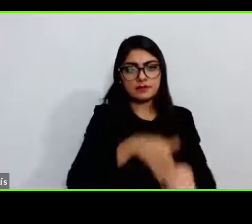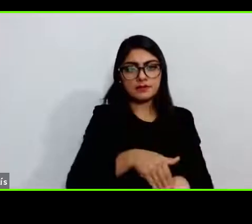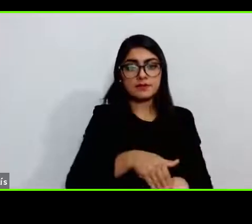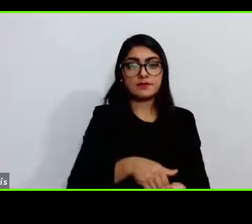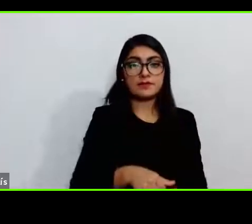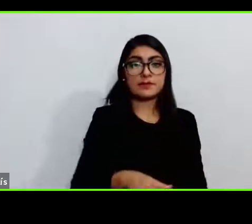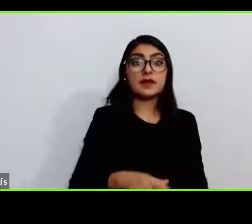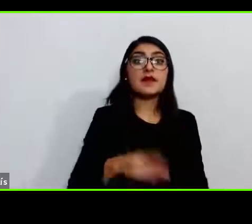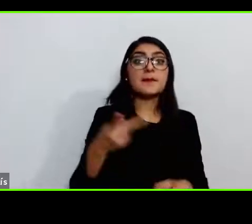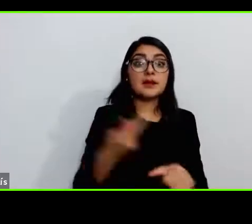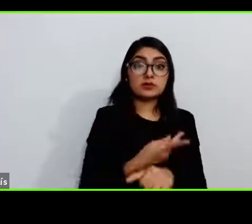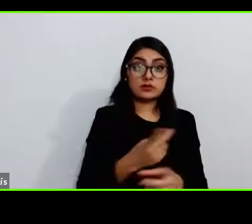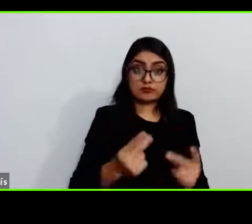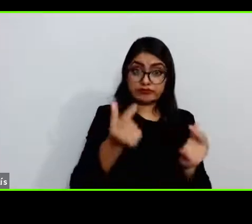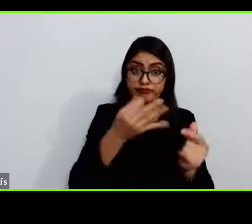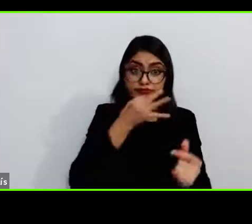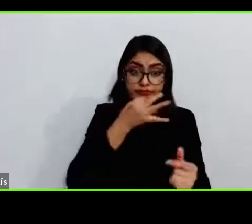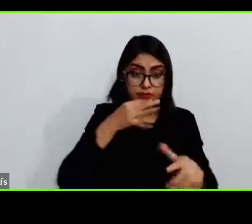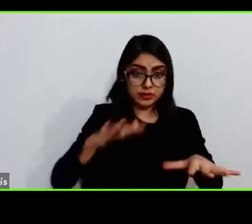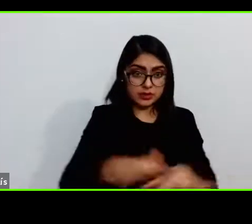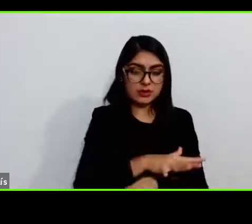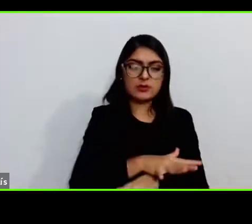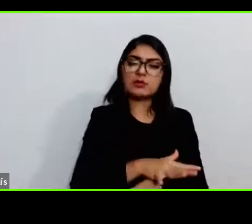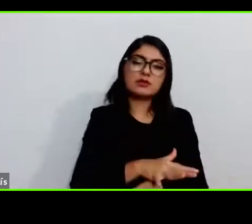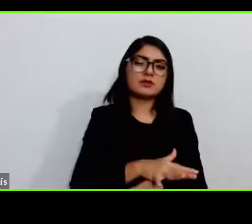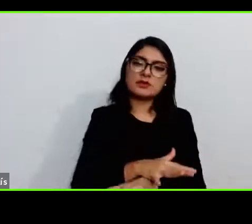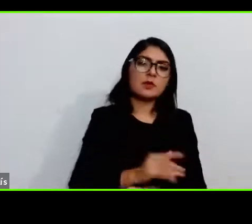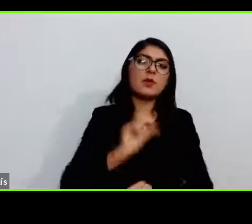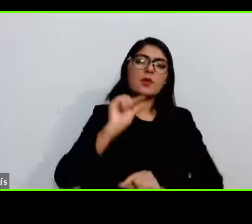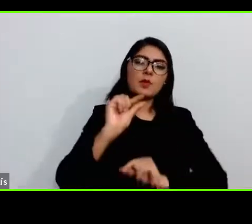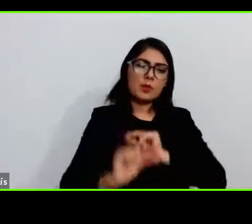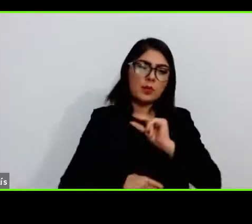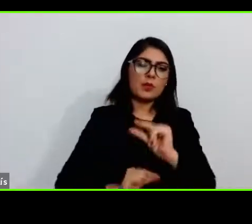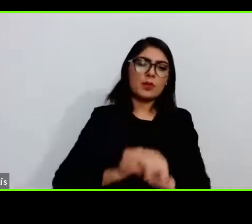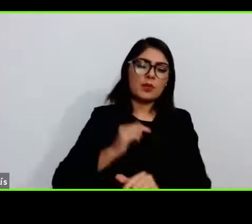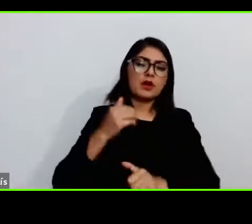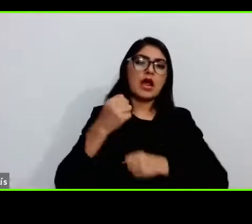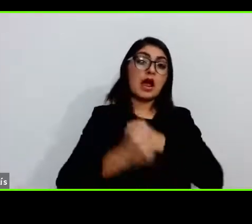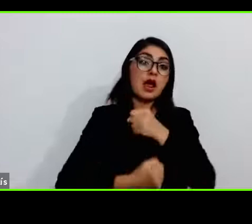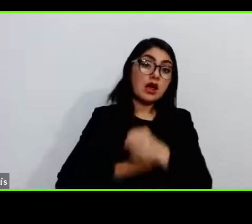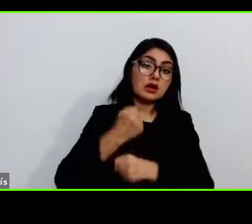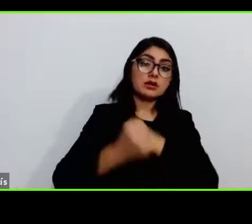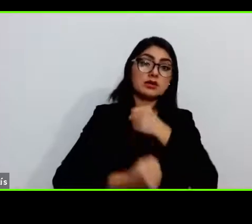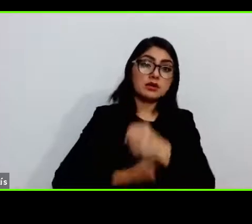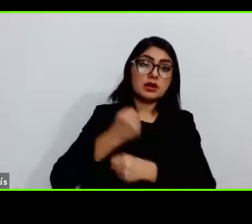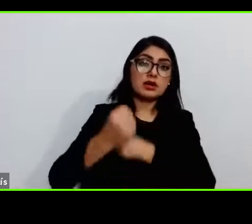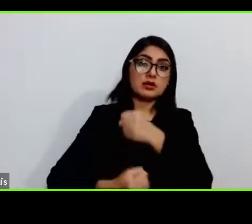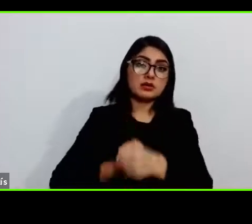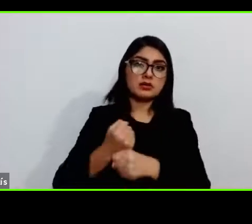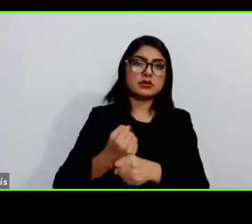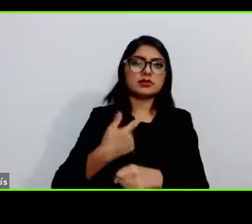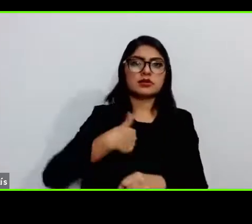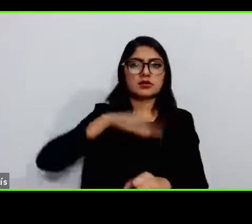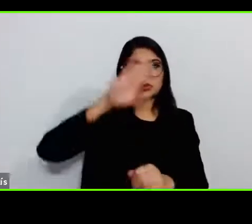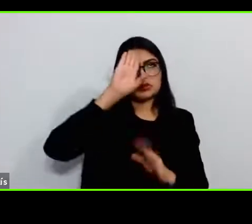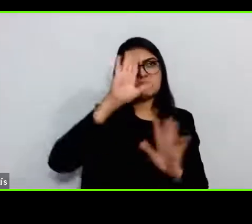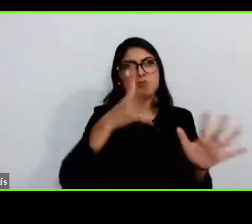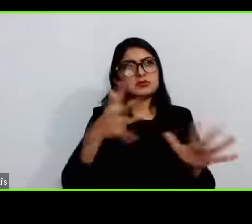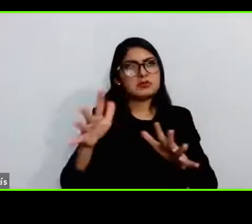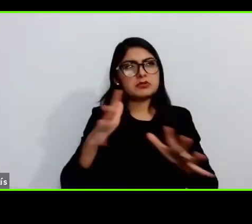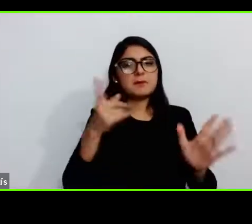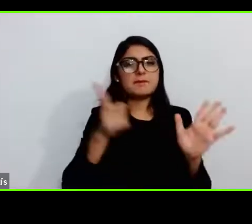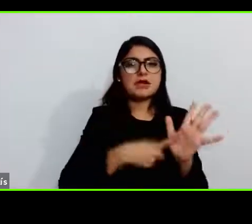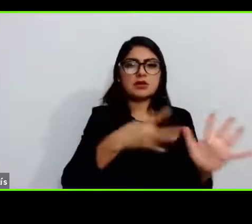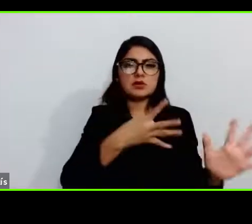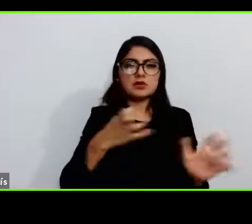la noche a la mañana surgió la concepción normativa de la Constitución. Yo diría que, digamos, en los años 80, 90, se